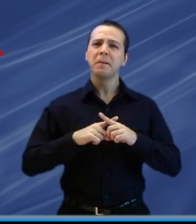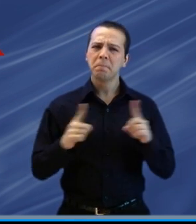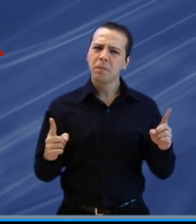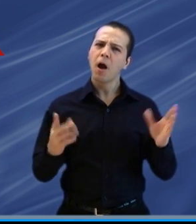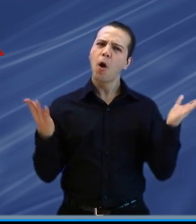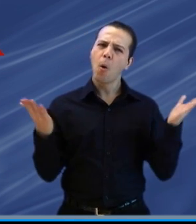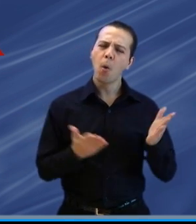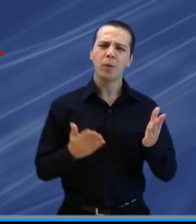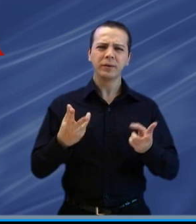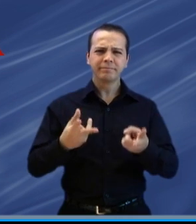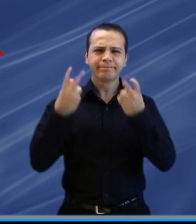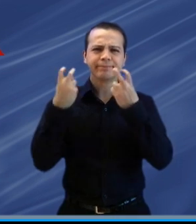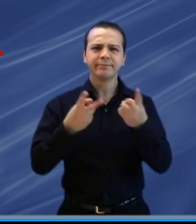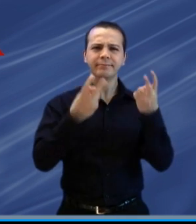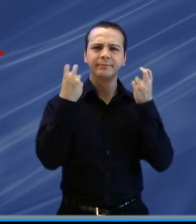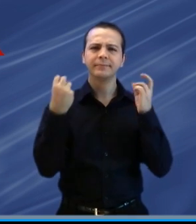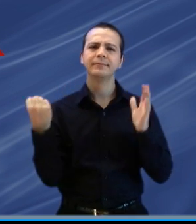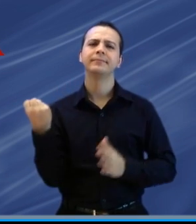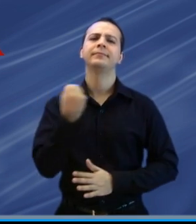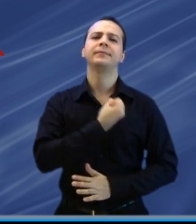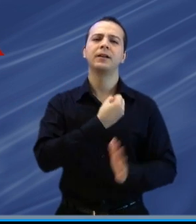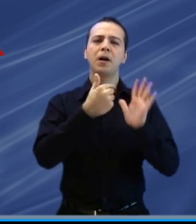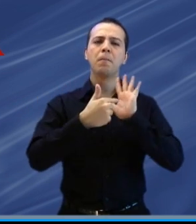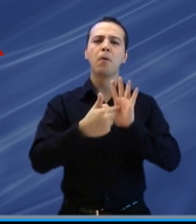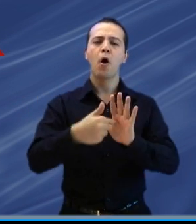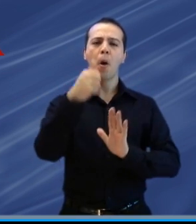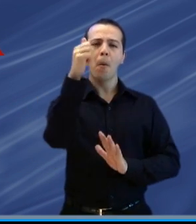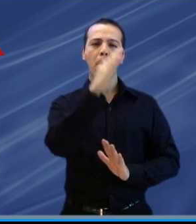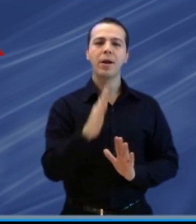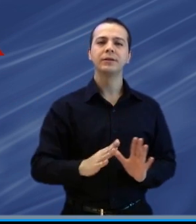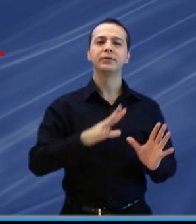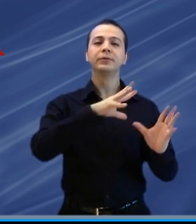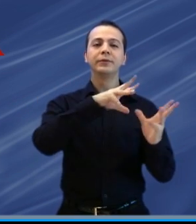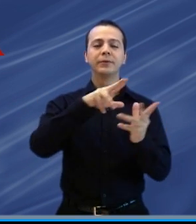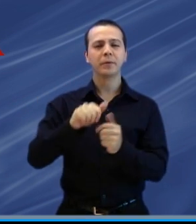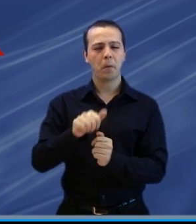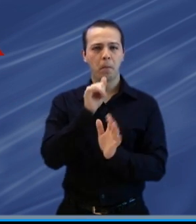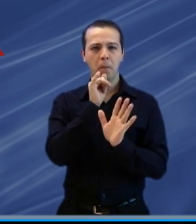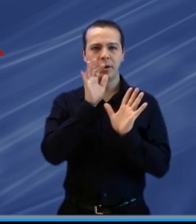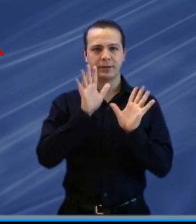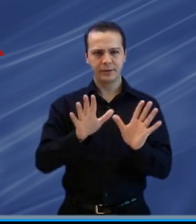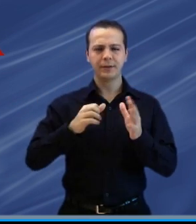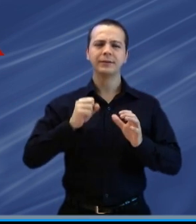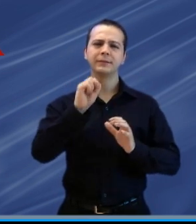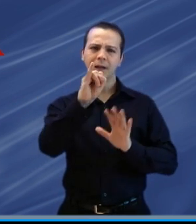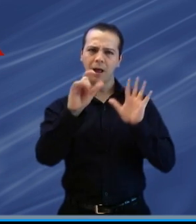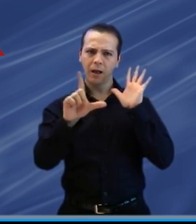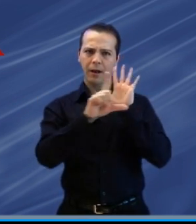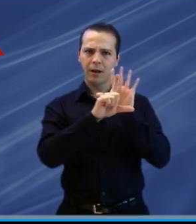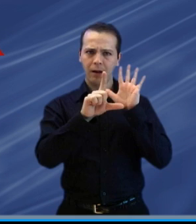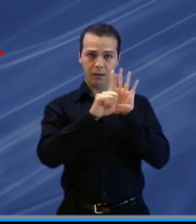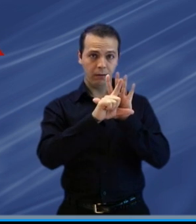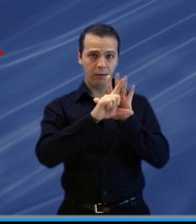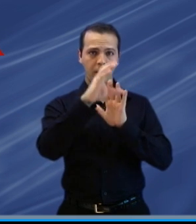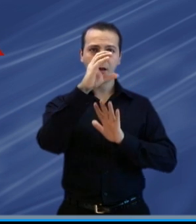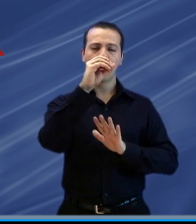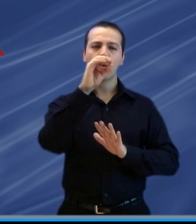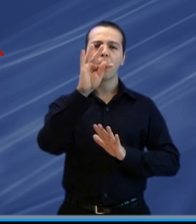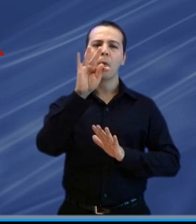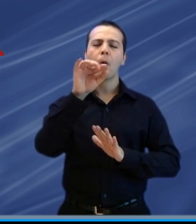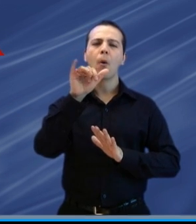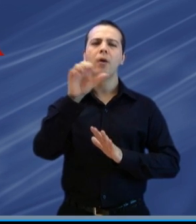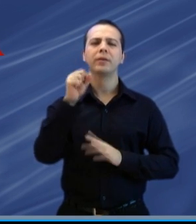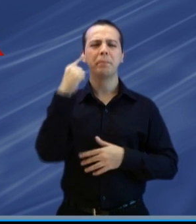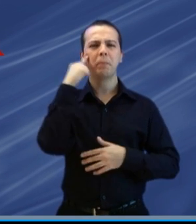quadro que se apresenta no Brasil como um todo. Por exemplo, se a lei de cotas fosse